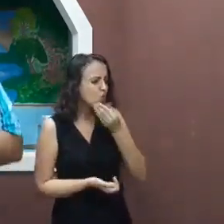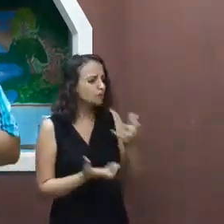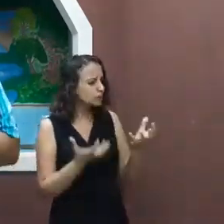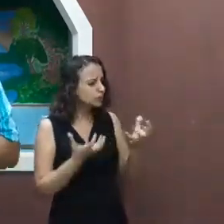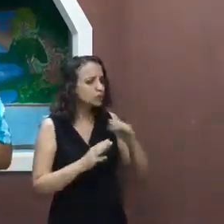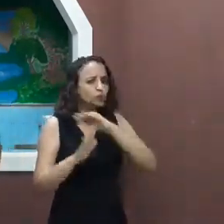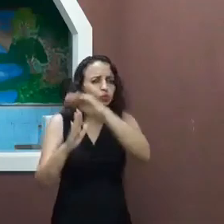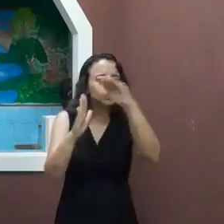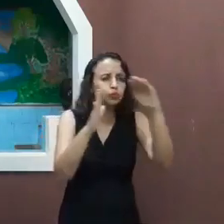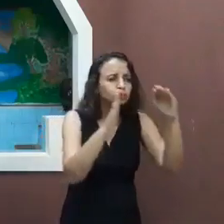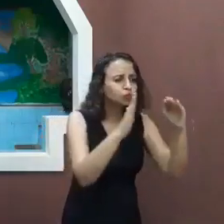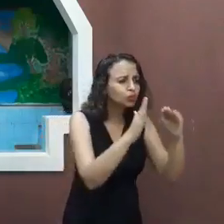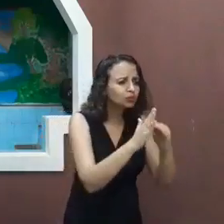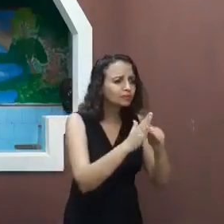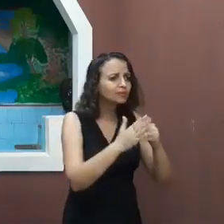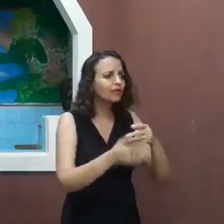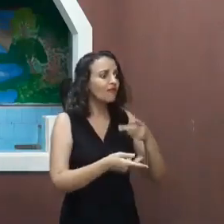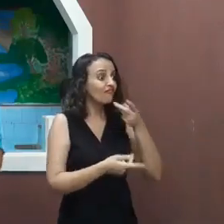falasse aleluia,